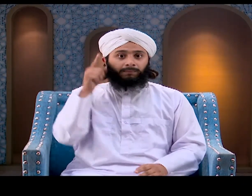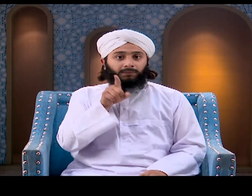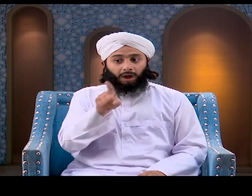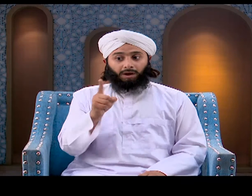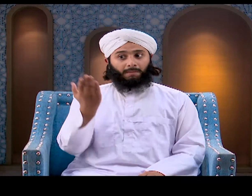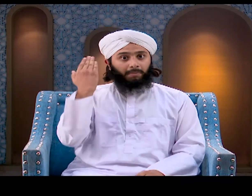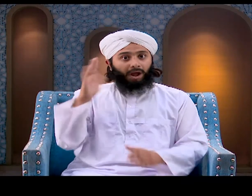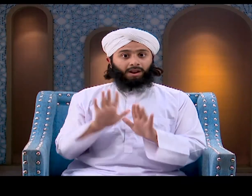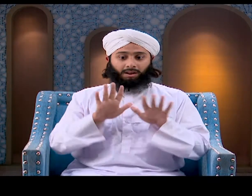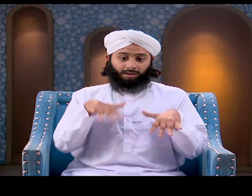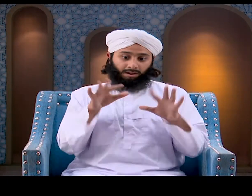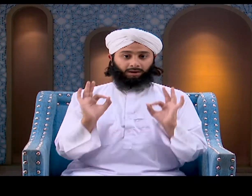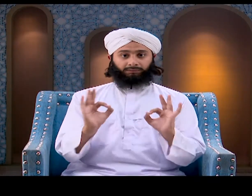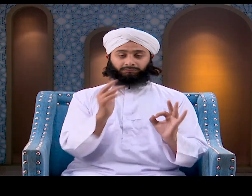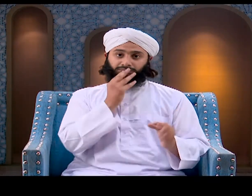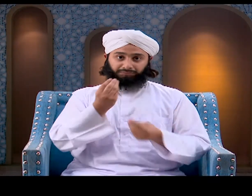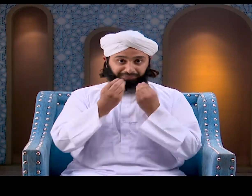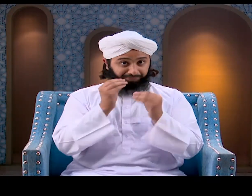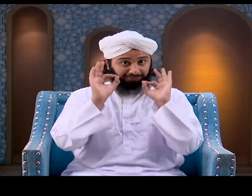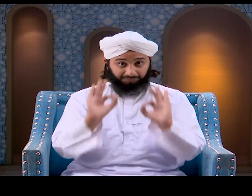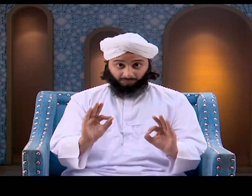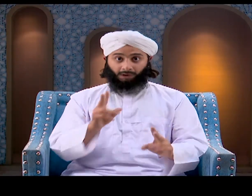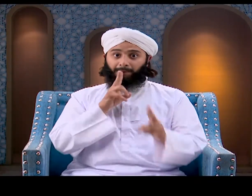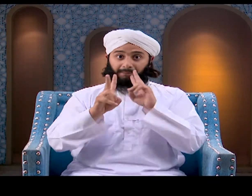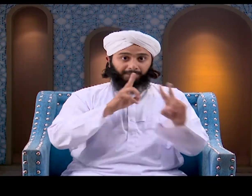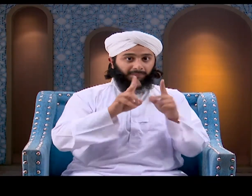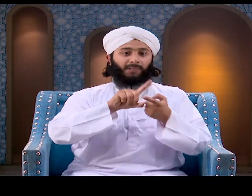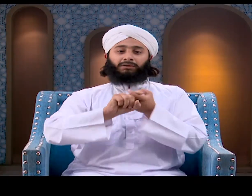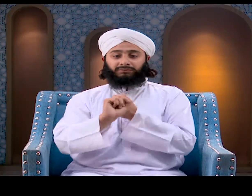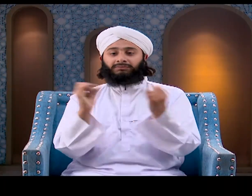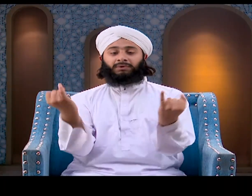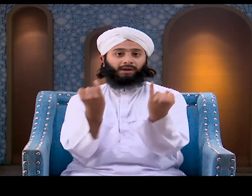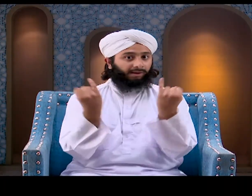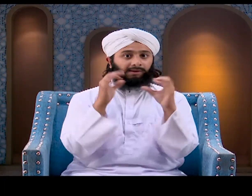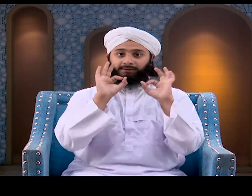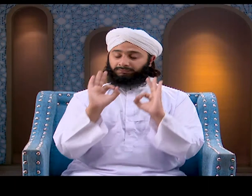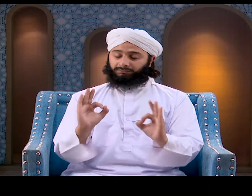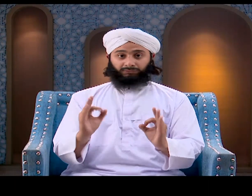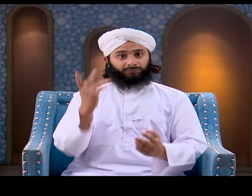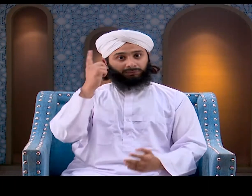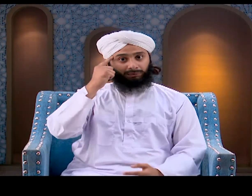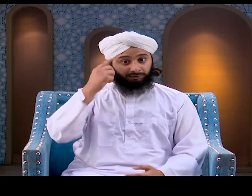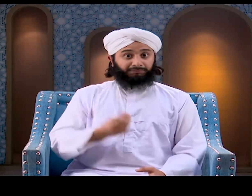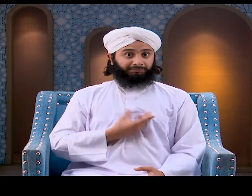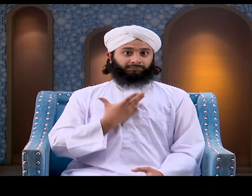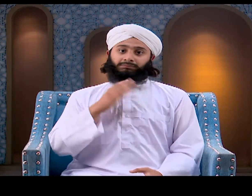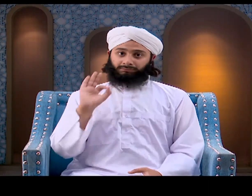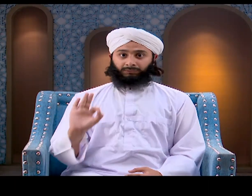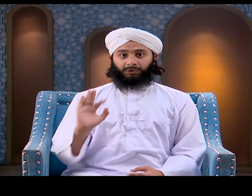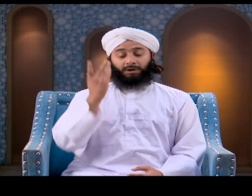تھے، کھاتے پیتے تھے، باتیں کرتے تھے، چلتے پھرتے تھے، ان کی بھی خواہشات تھیں، ان کے بھی دنیا